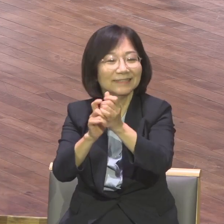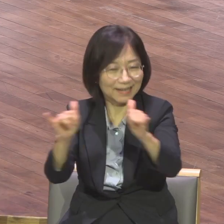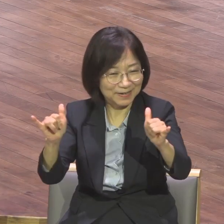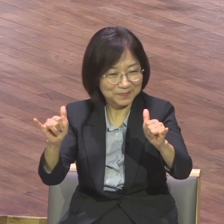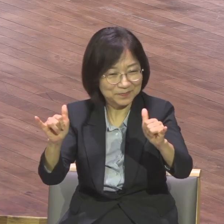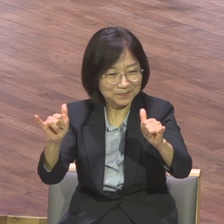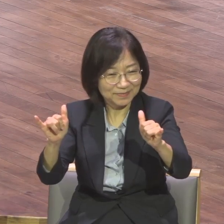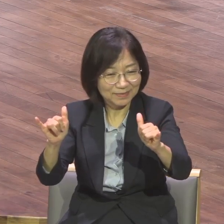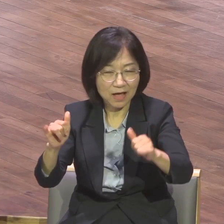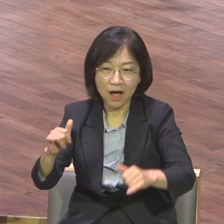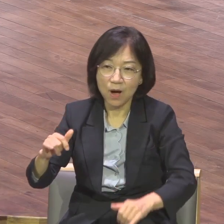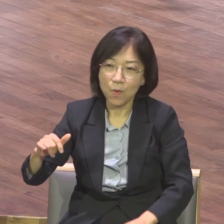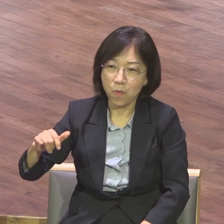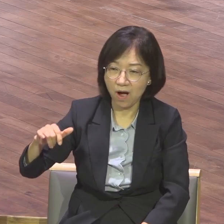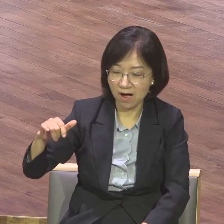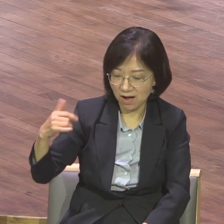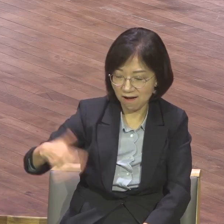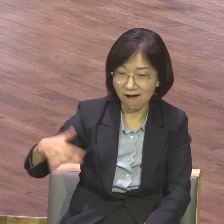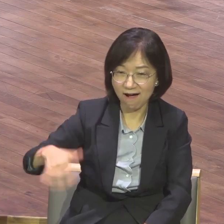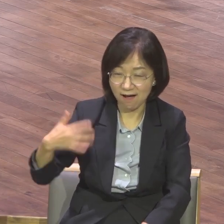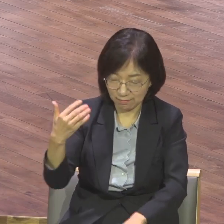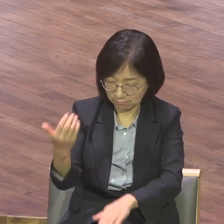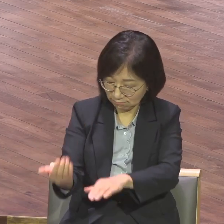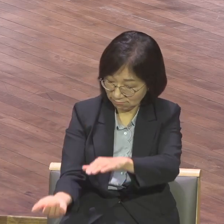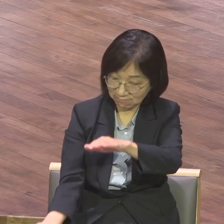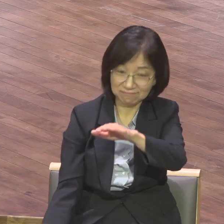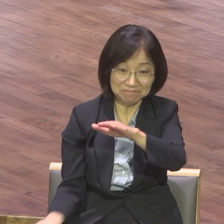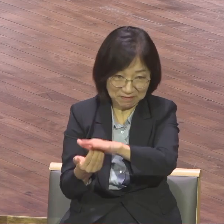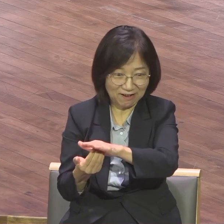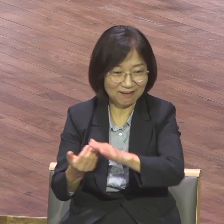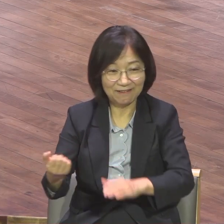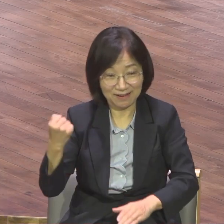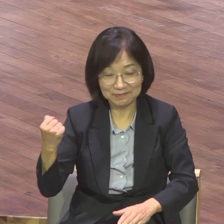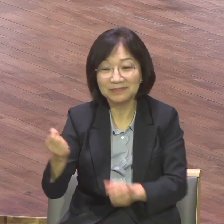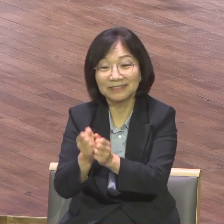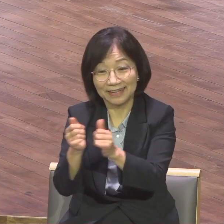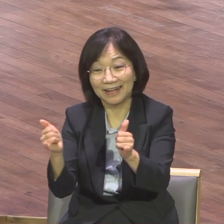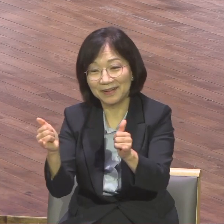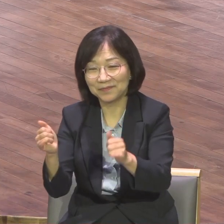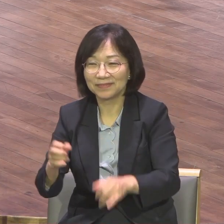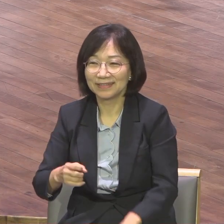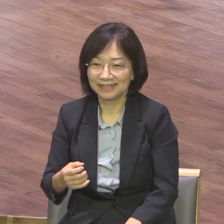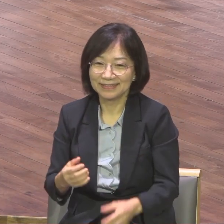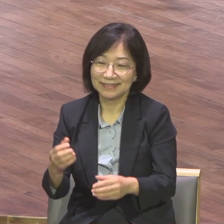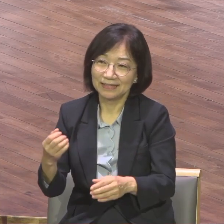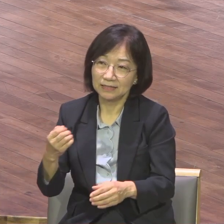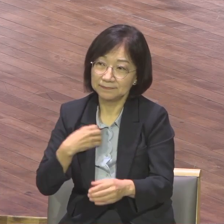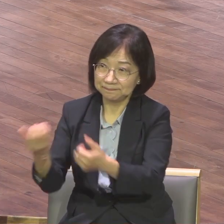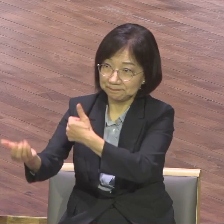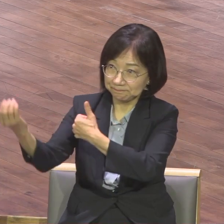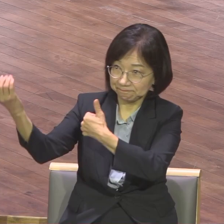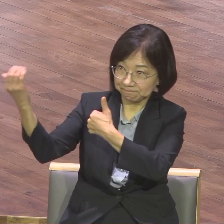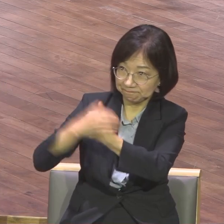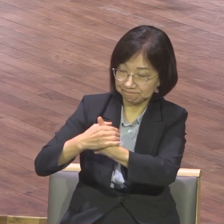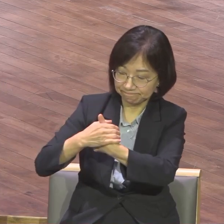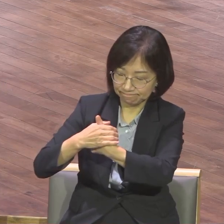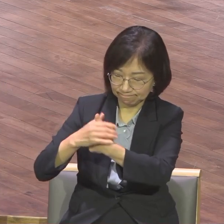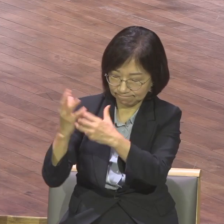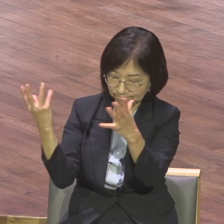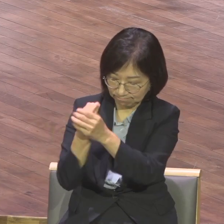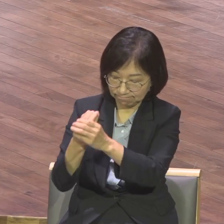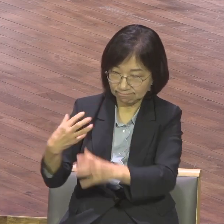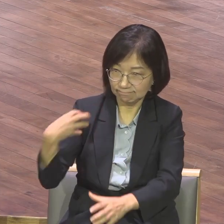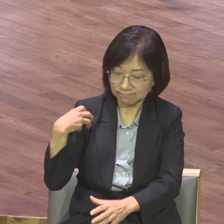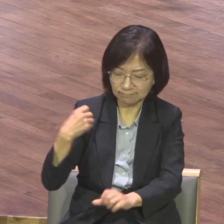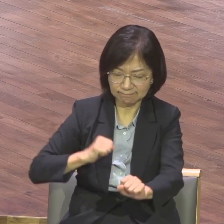사람, 잘하는 사람, 그리고 자기 자신에게 주어진 사명에 대해서 그 끝 마무리가 확실하다는